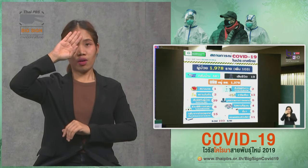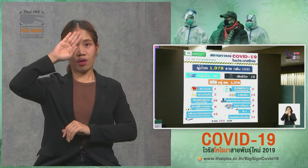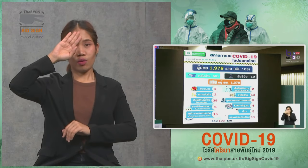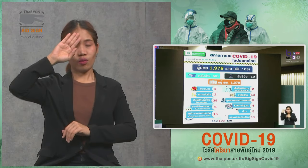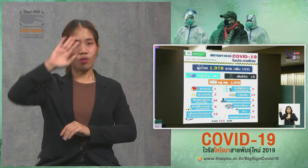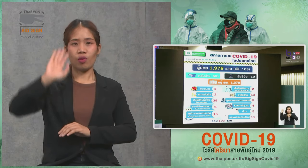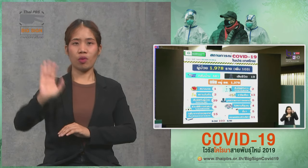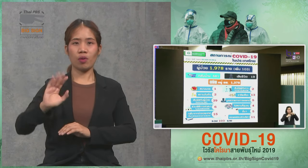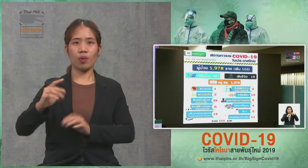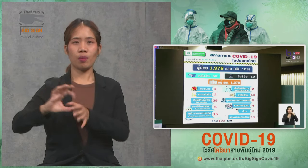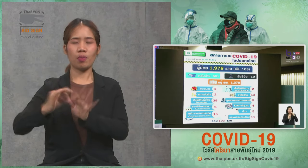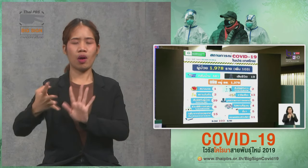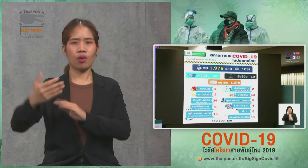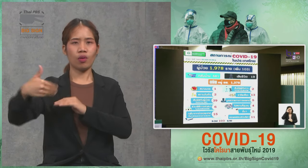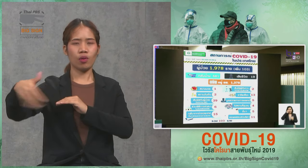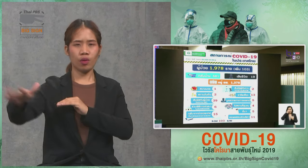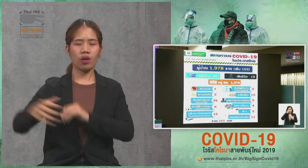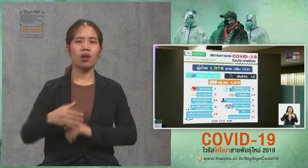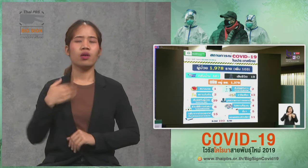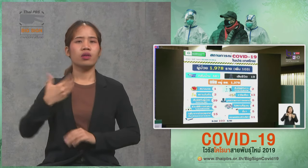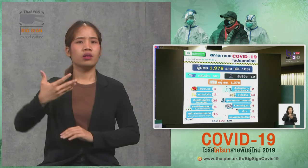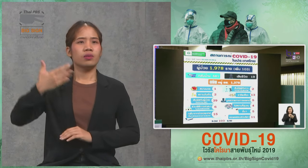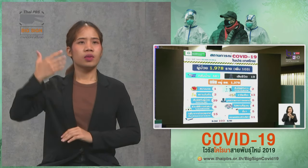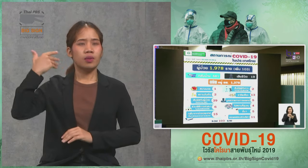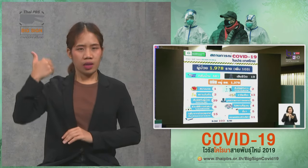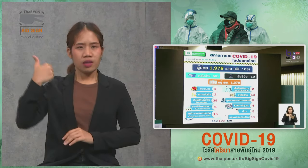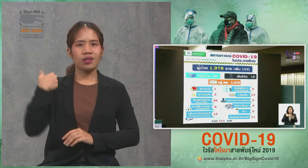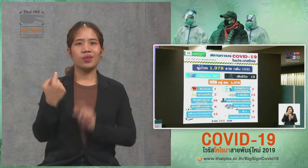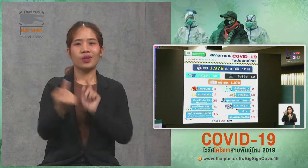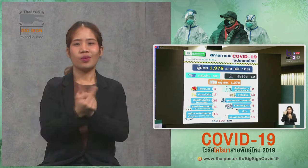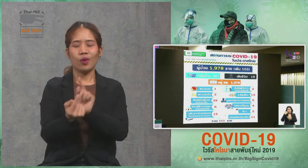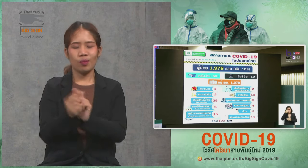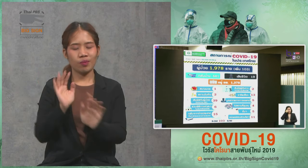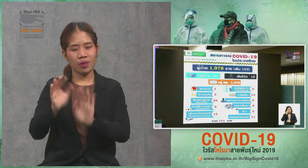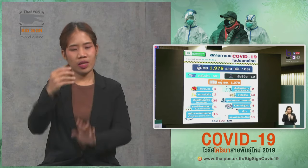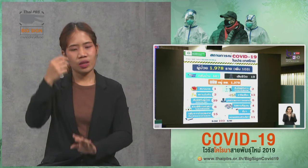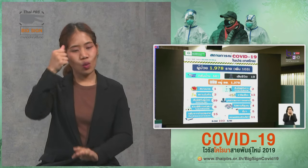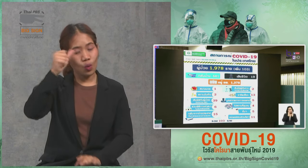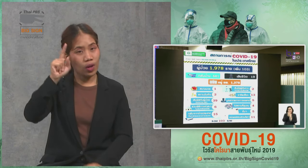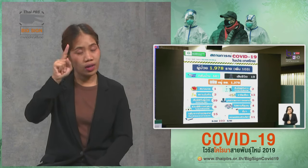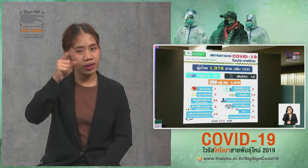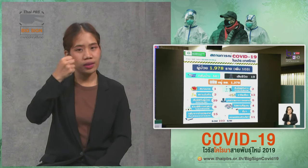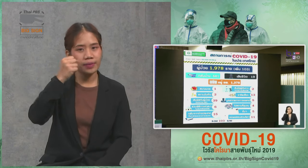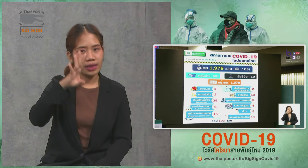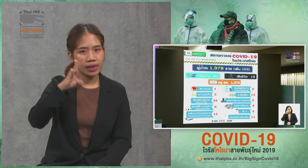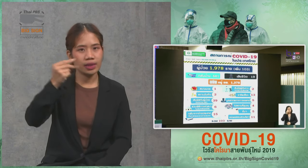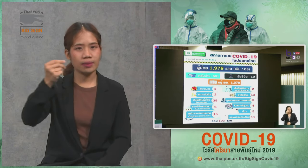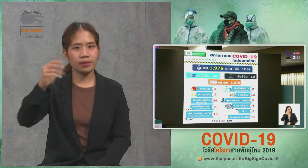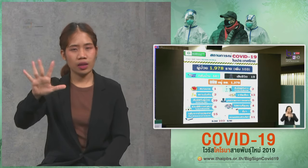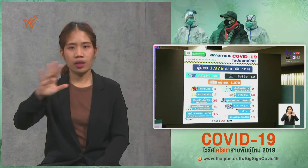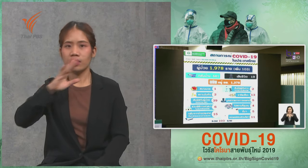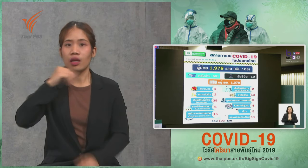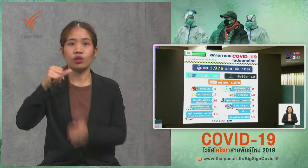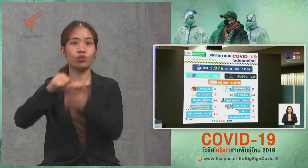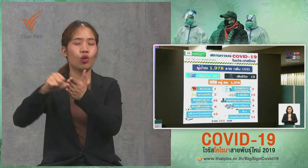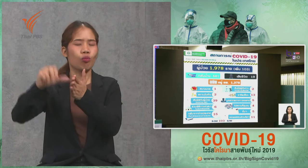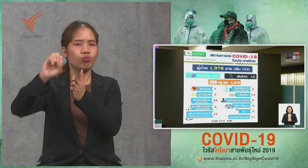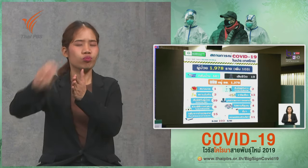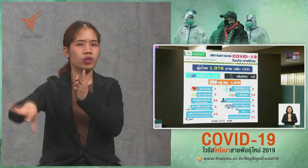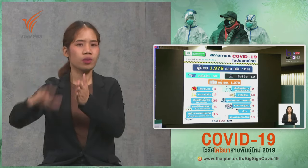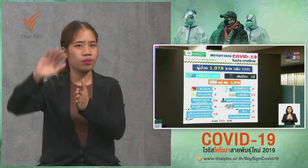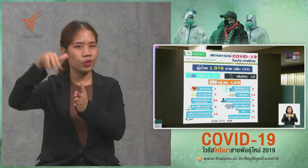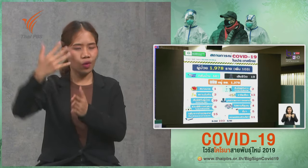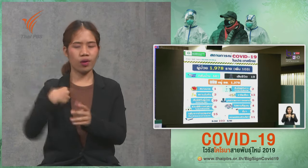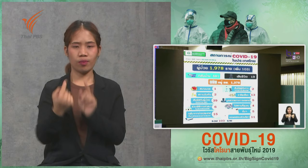างประเทศแล้วเข้ามาป่วยในประเทศเนี่ยซึ่งที่ผ่านมาเนี่ยก็จะเจอประมาณวันละ 14-15 คนออกไปเนี่ยนะครับก็จะเจอว่าต